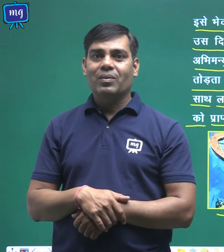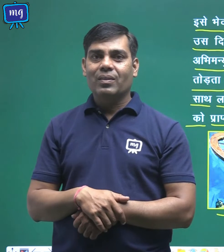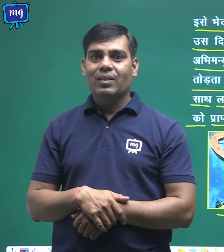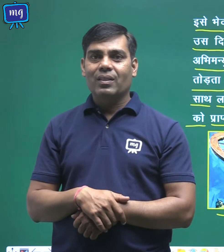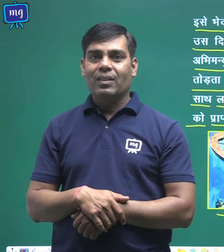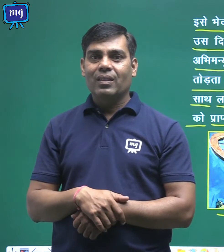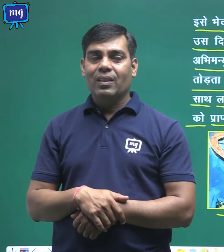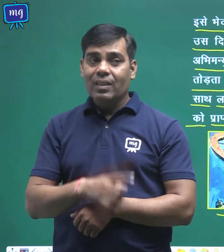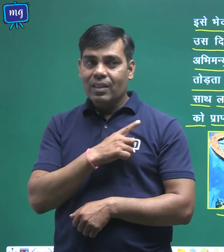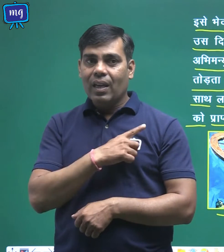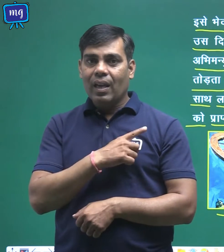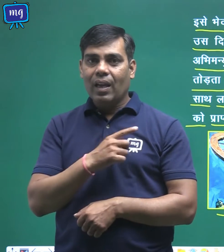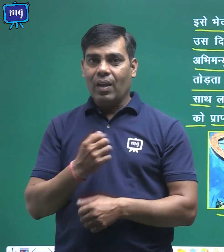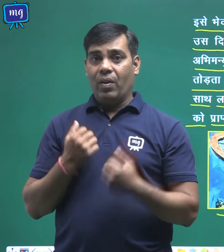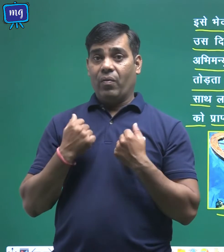यह वीर बालक